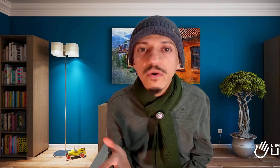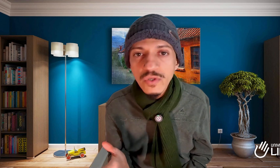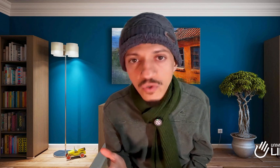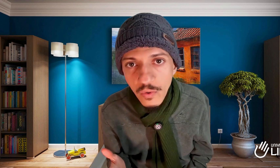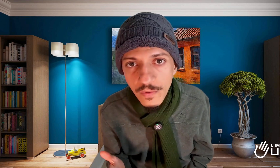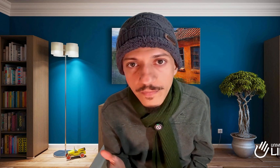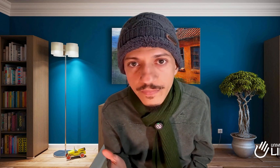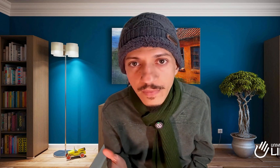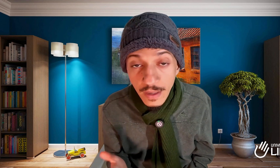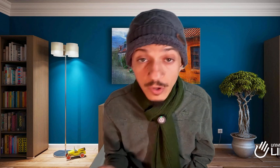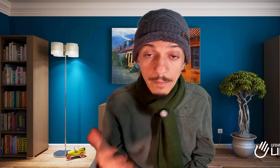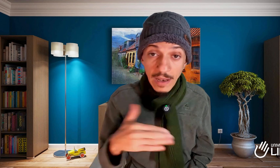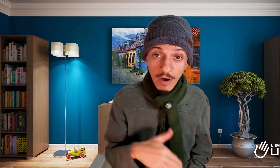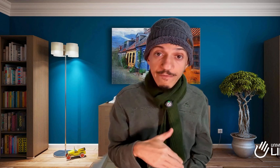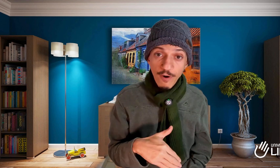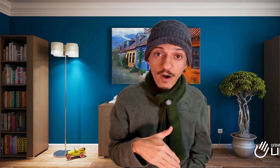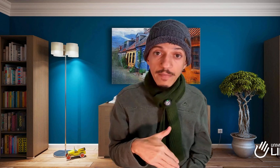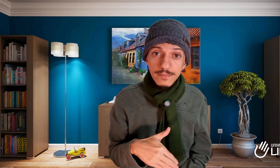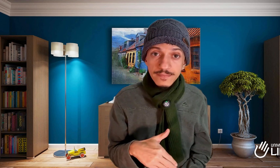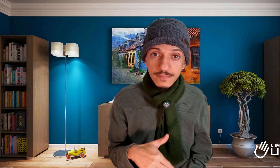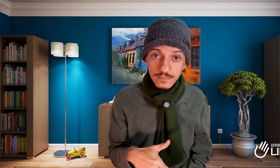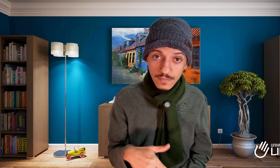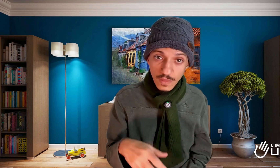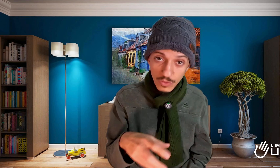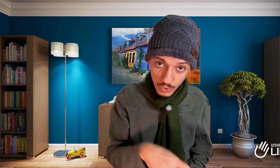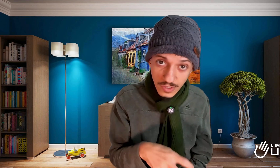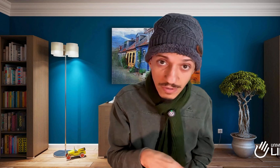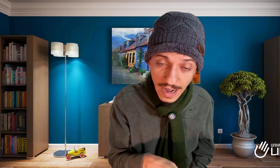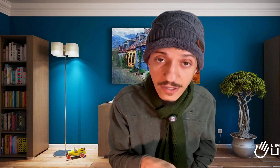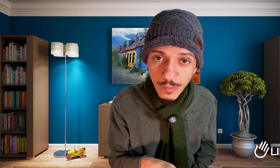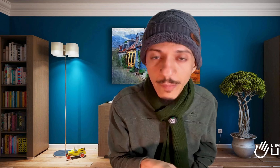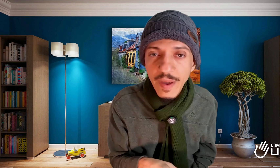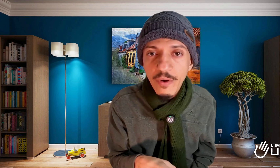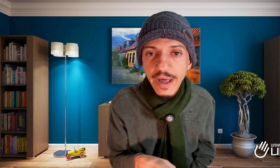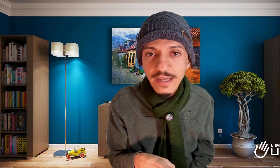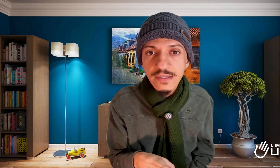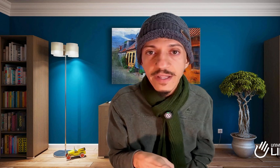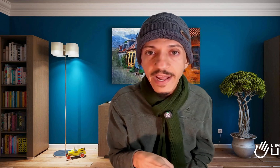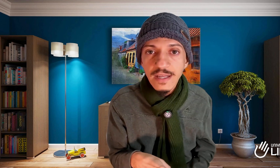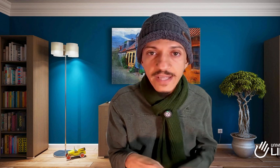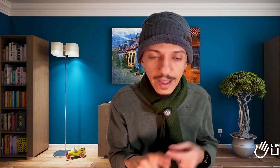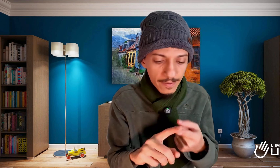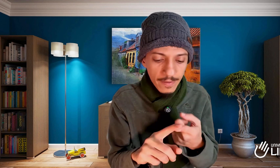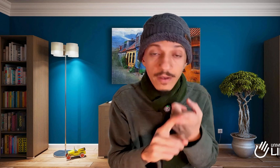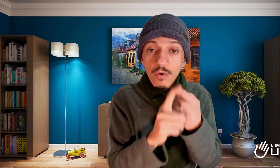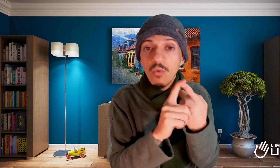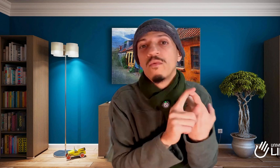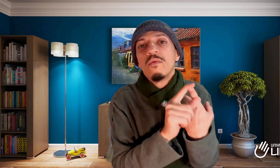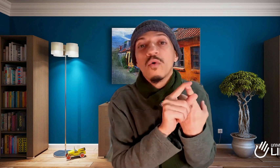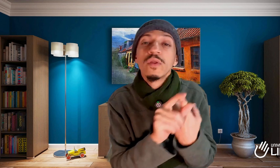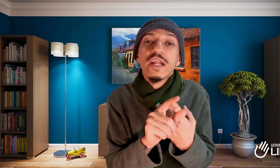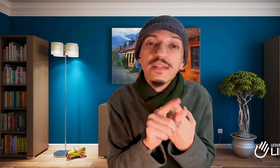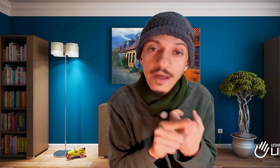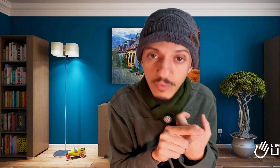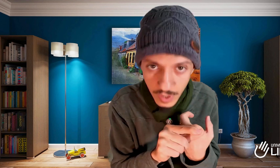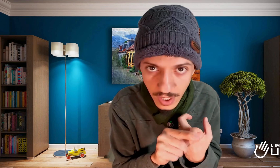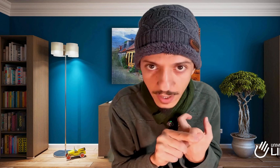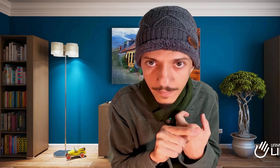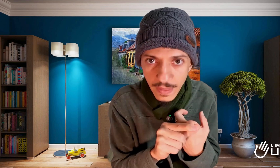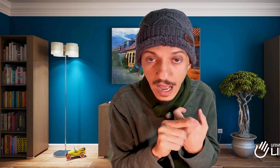estou? Então a melhor forma, no nosso caso, para percorrer essas trilhas é contratar um guia, alguém